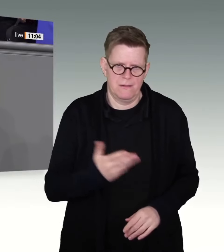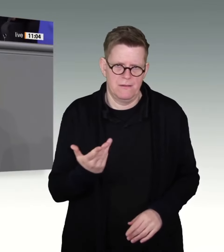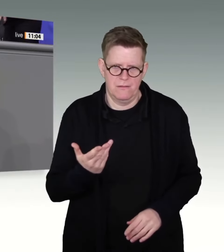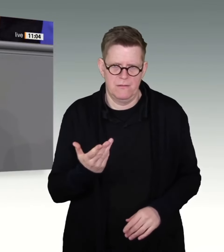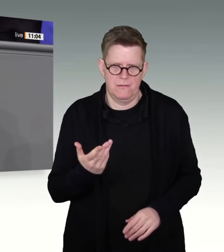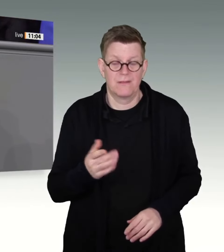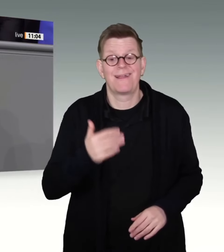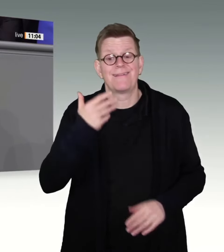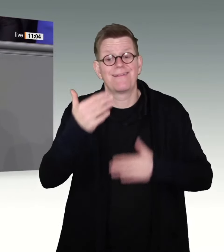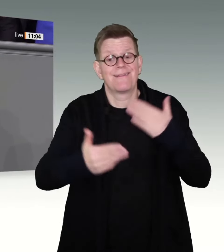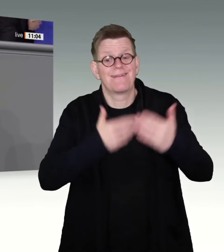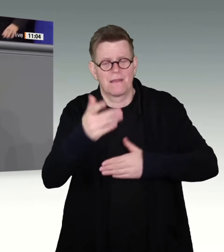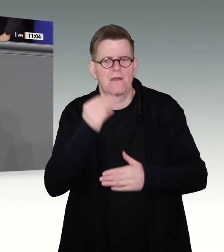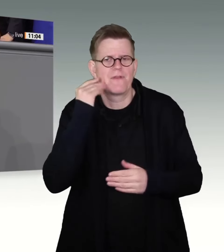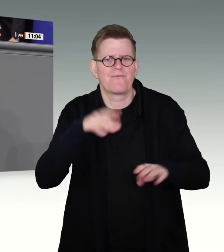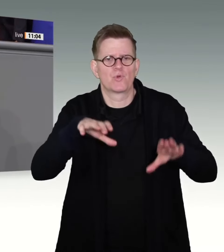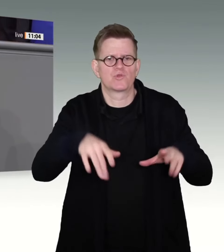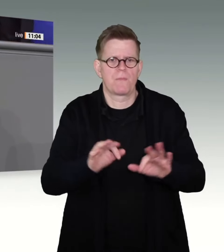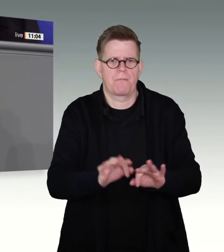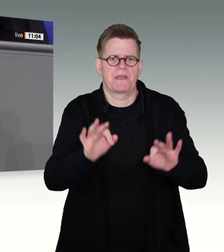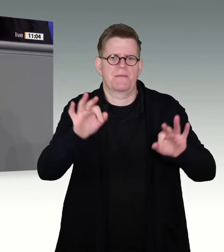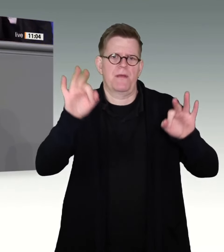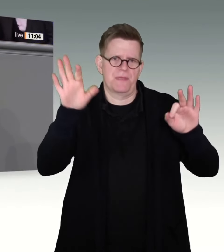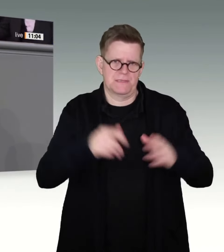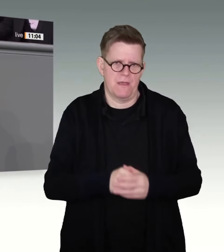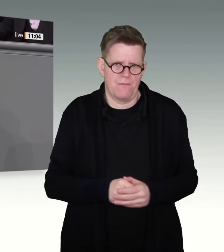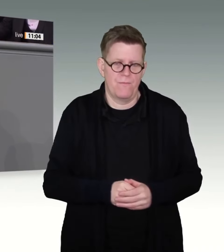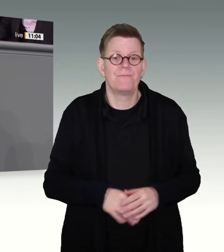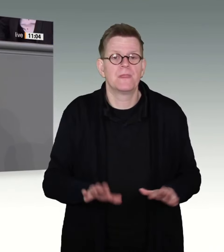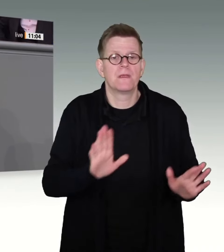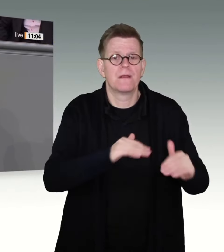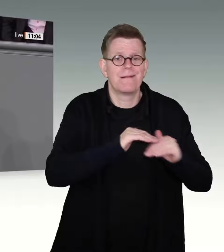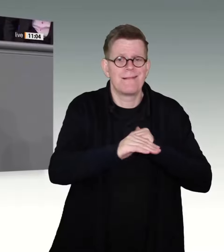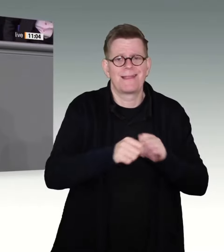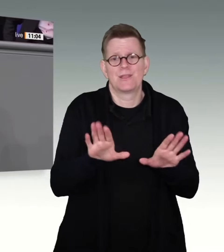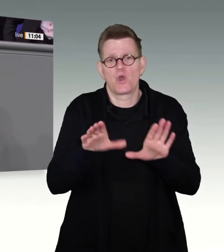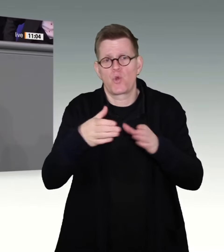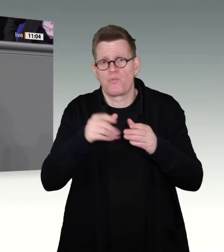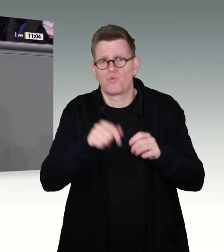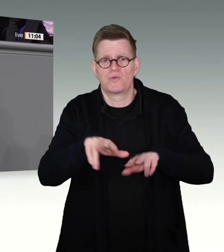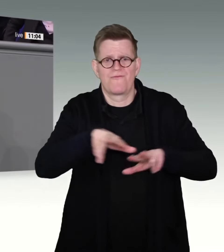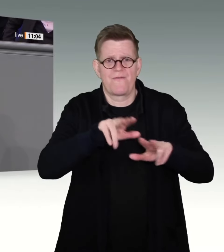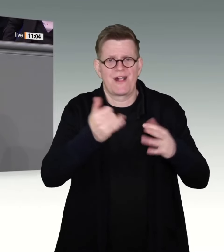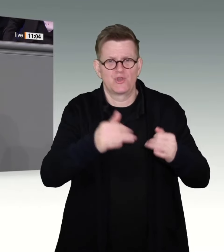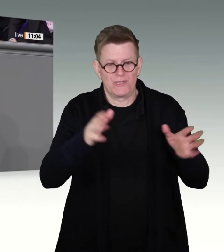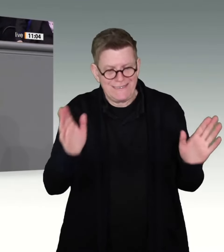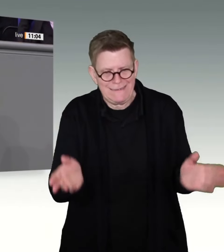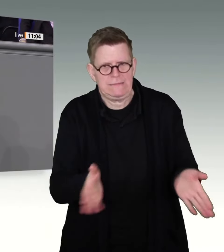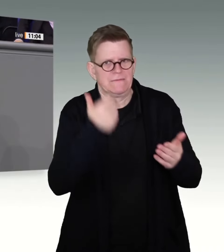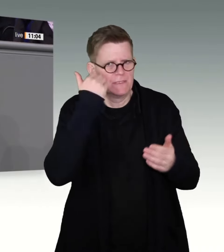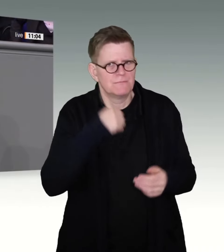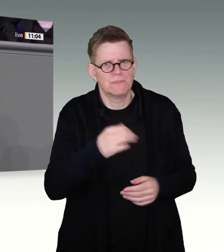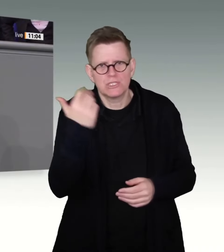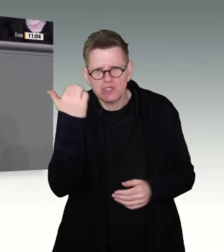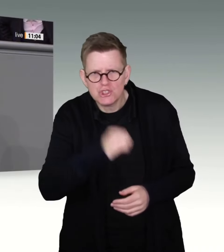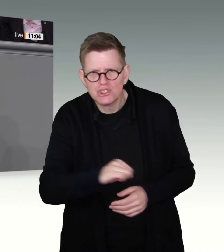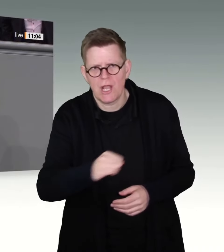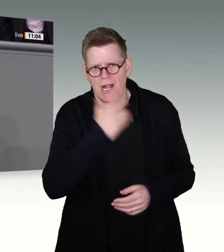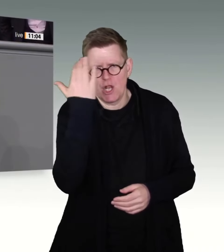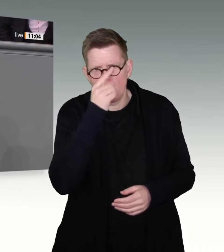erreicht werden können. Verwaltungen in Ländern und Kommunen sind nur aufgefordert, pragmatische und schnelle Lösungsmöglichkeiten für die